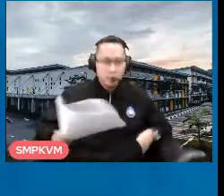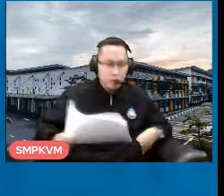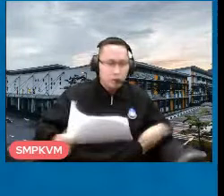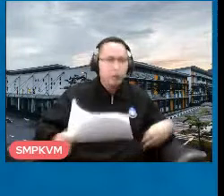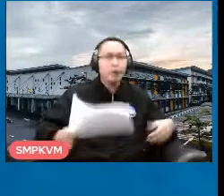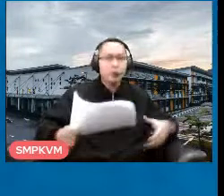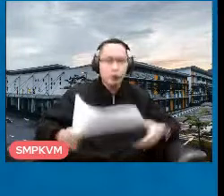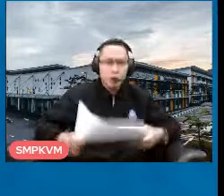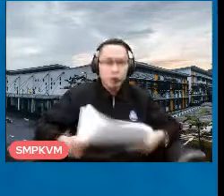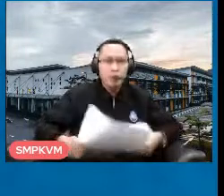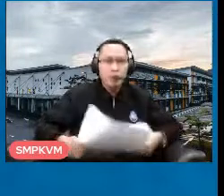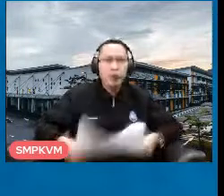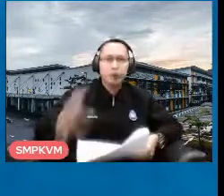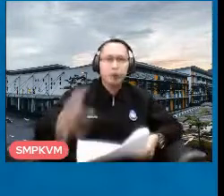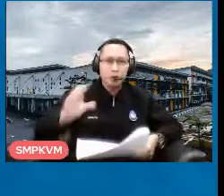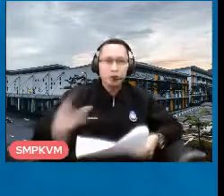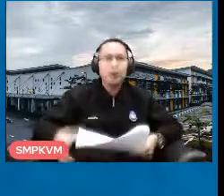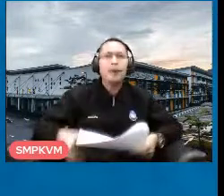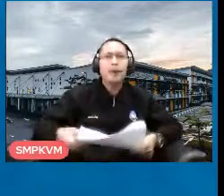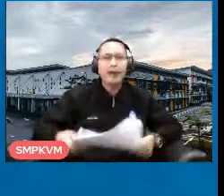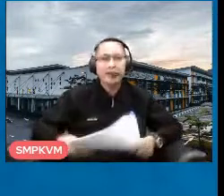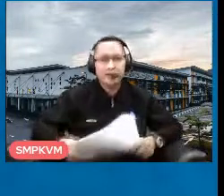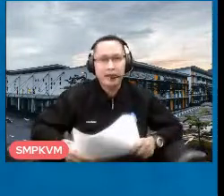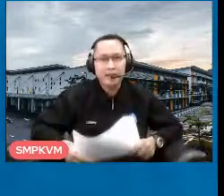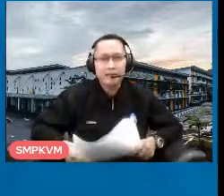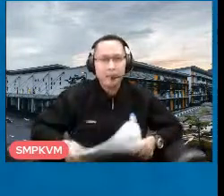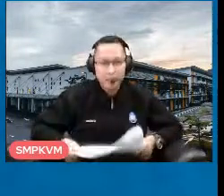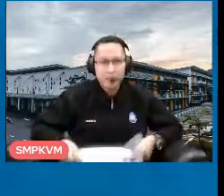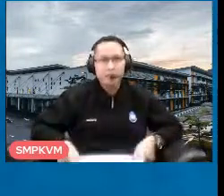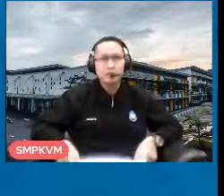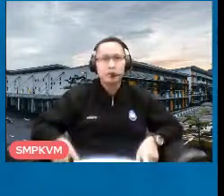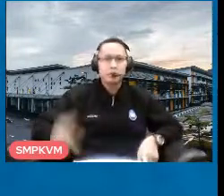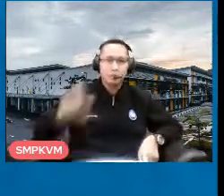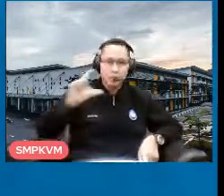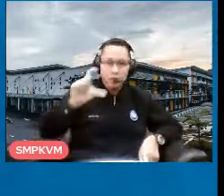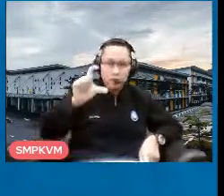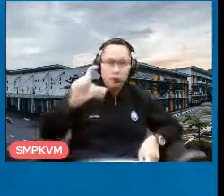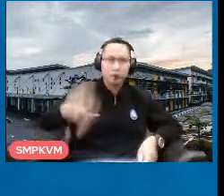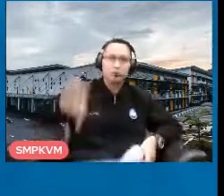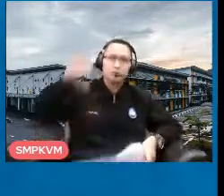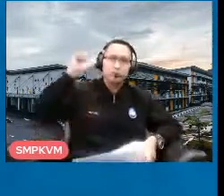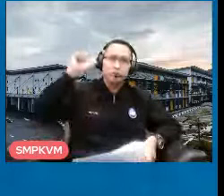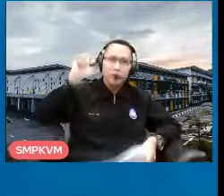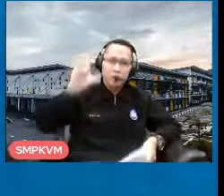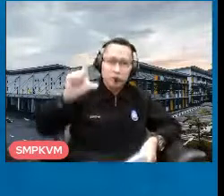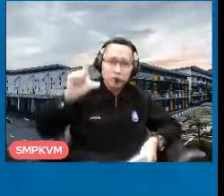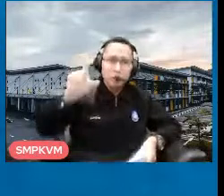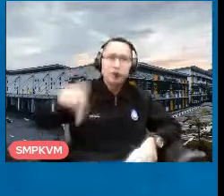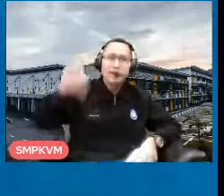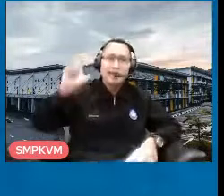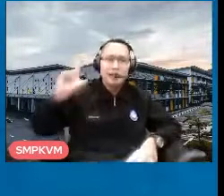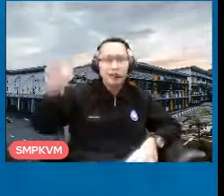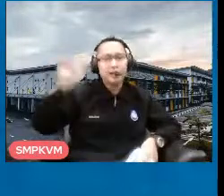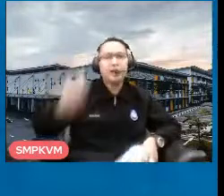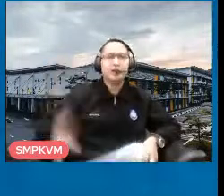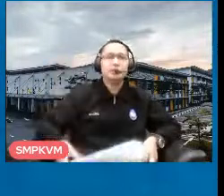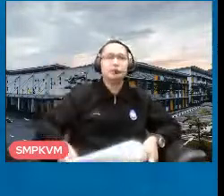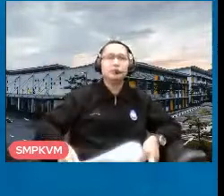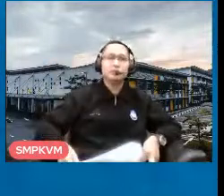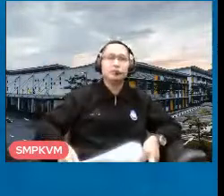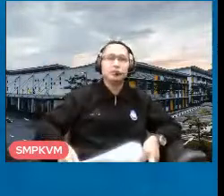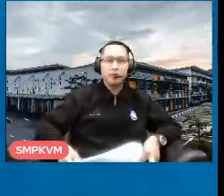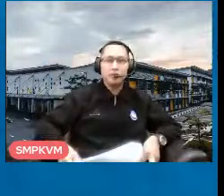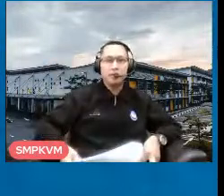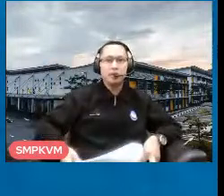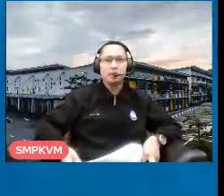merokok Marlboro kok membeli berkongsi dan mengedarkan banyak tuh merokok kursi edarkan